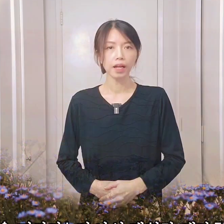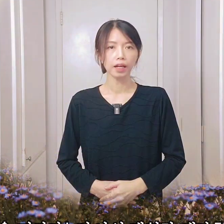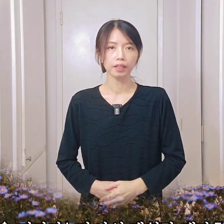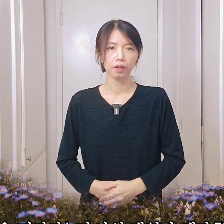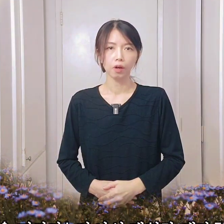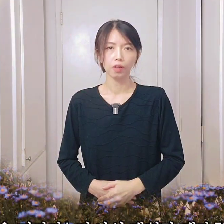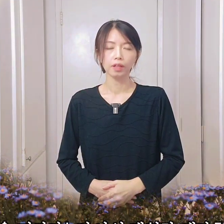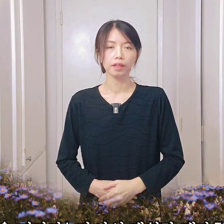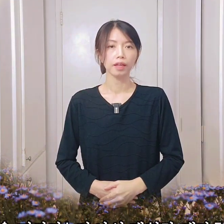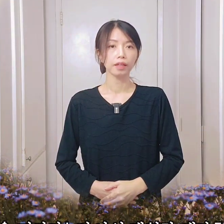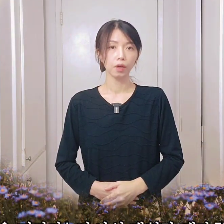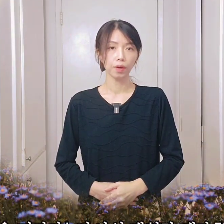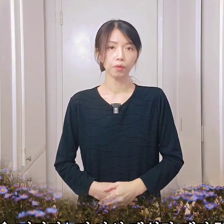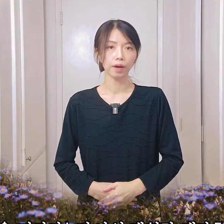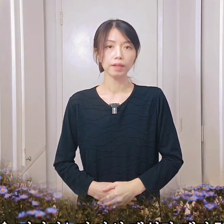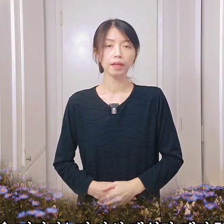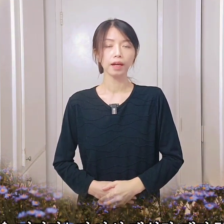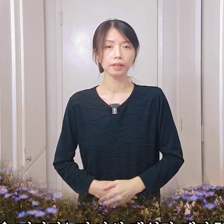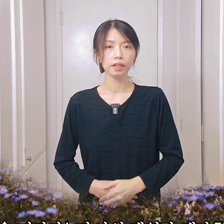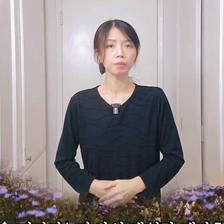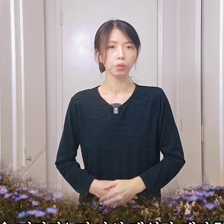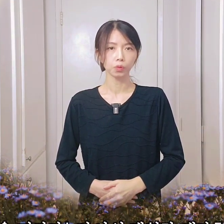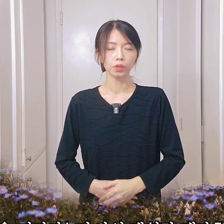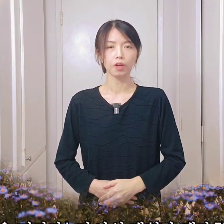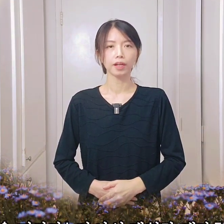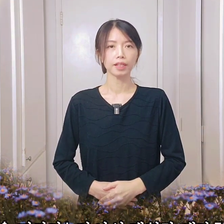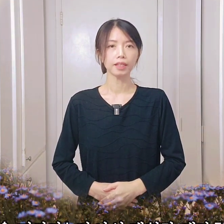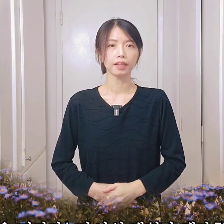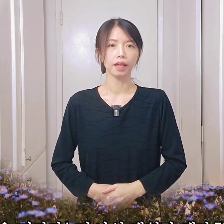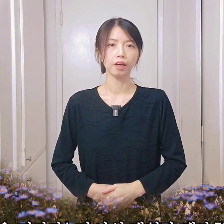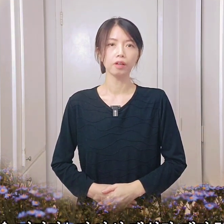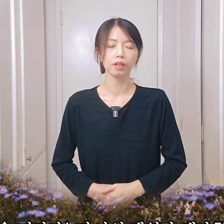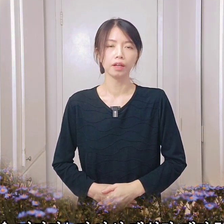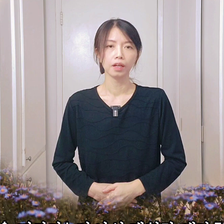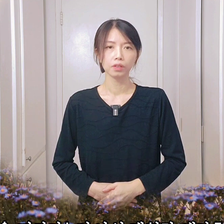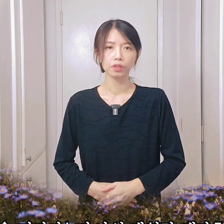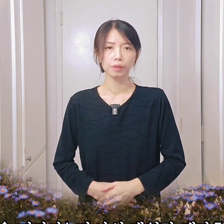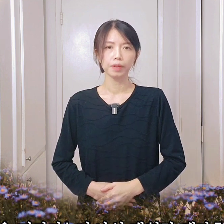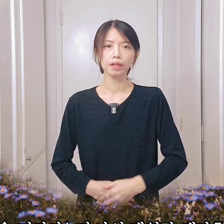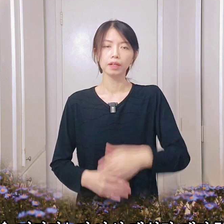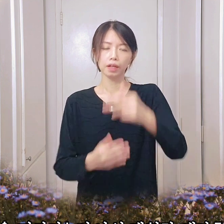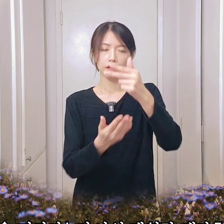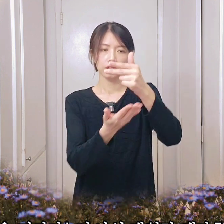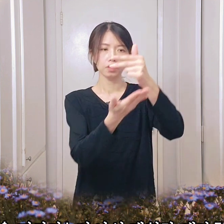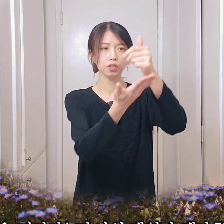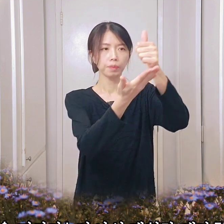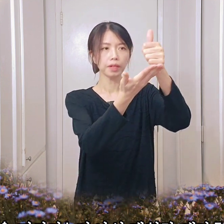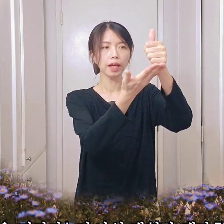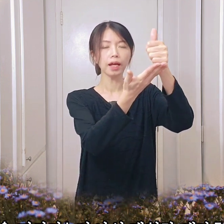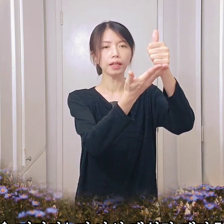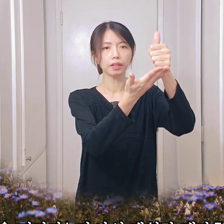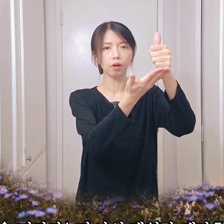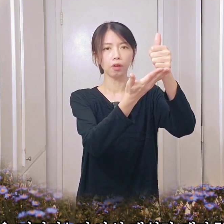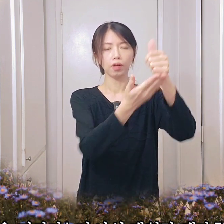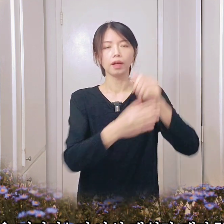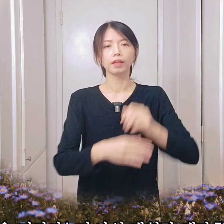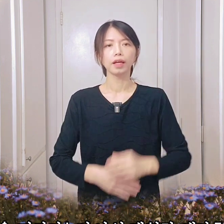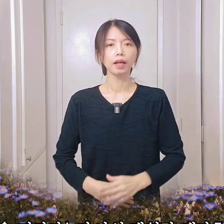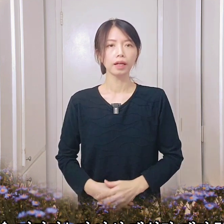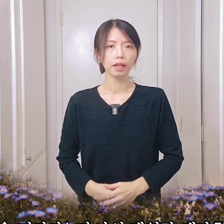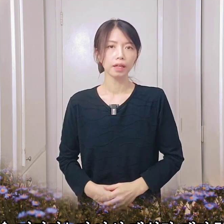주님을 따라가는 것, 나의 계획과 생각들 모두 여기까지 해드릴게요. 주님을 따라가는